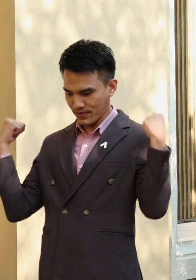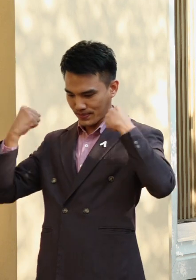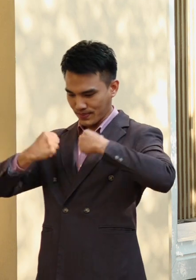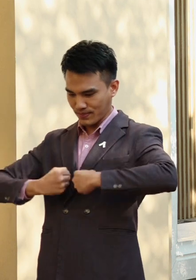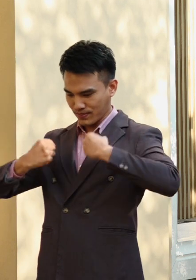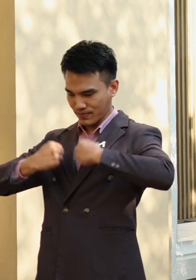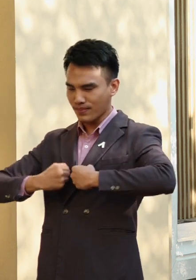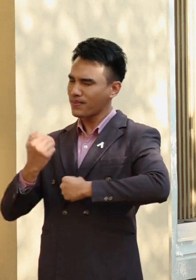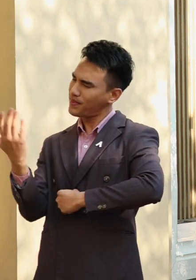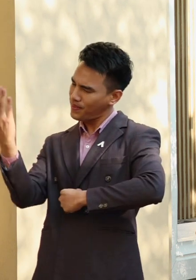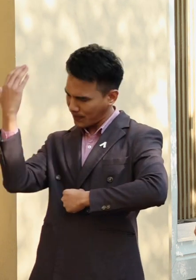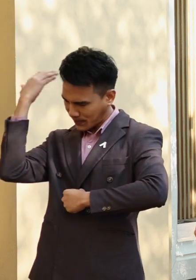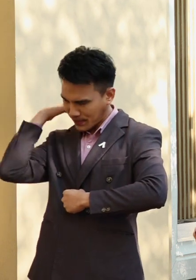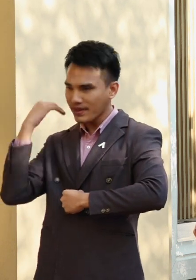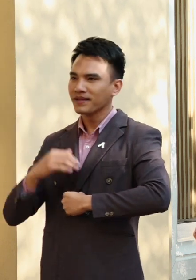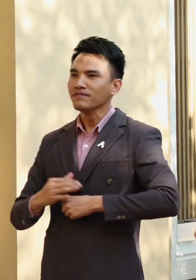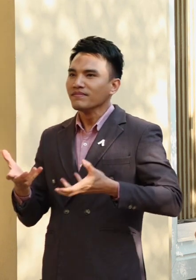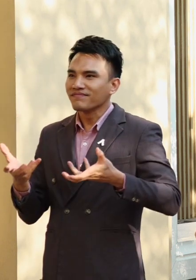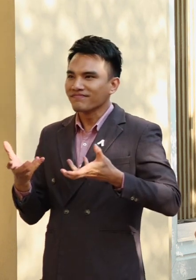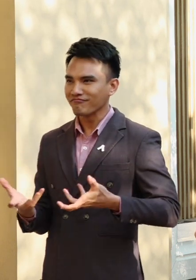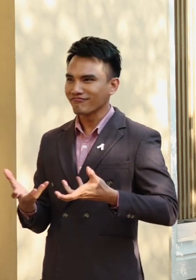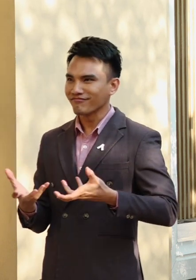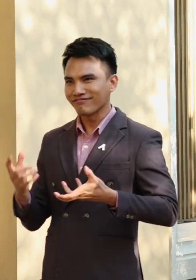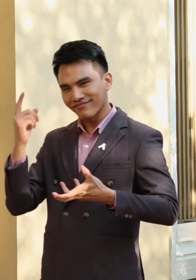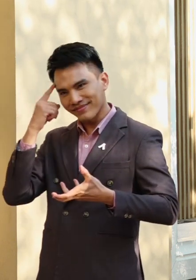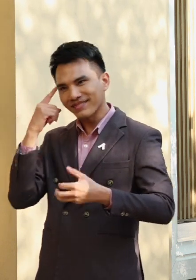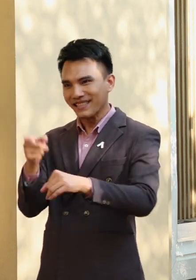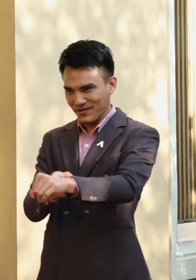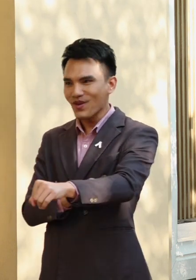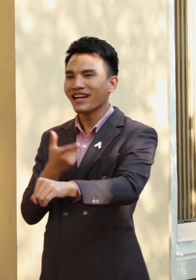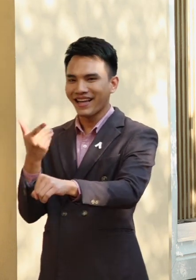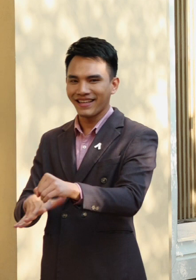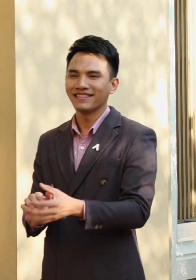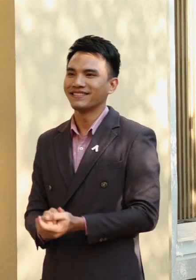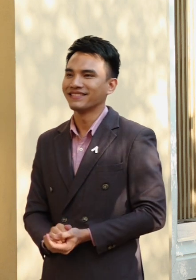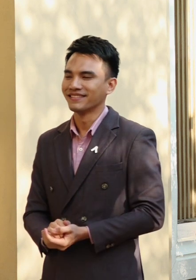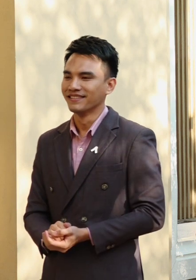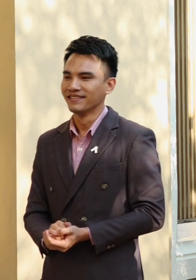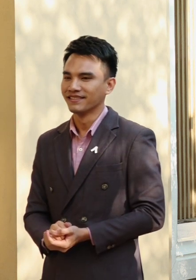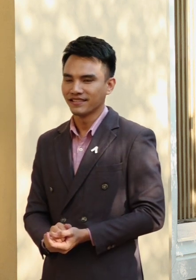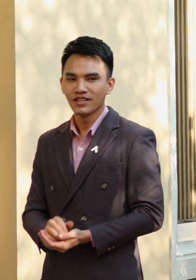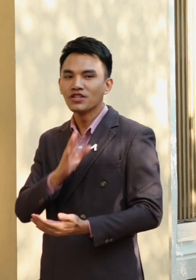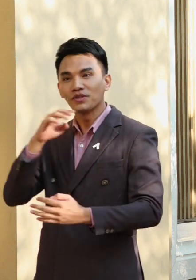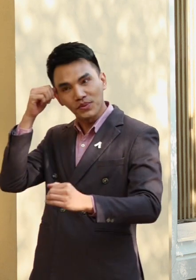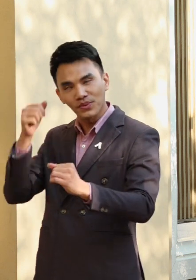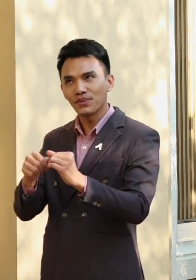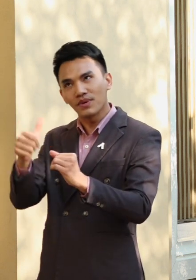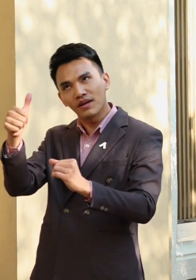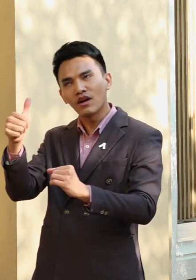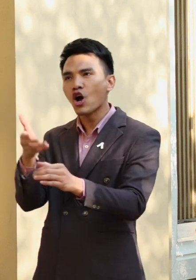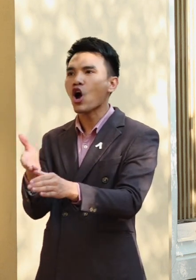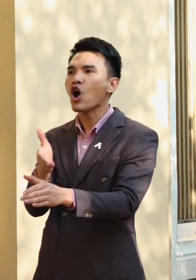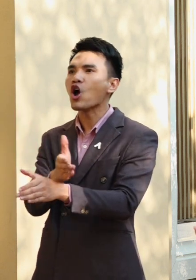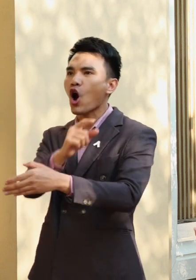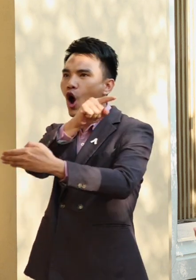ณะนั้นนะครับแล้วก็ดูจากน้ำหนักของผมแล้วก็คงจะนานมาพอสมควรนะครับถ้าจำไม่ผิดน่าจะเป็นช่วงก่อน